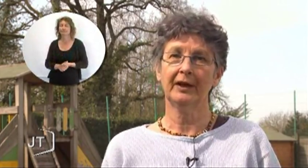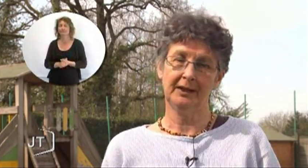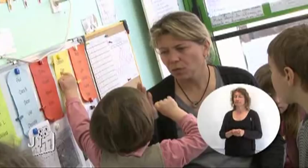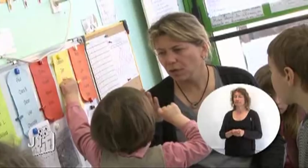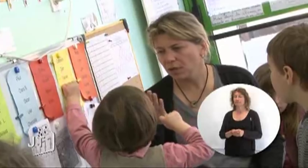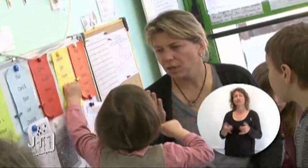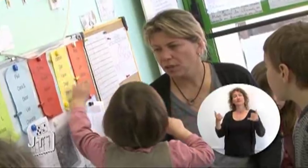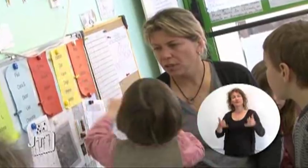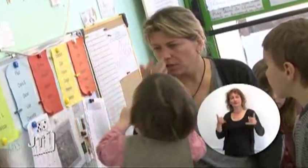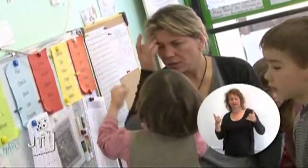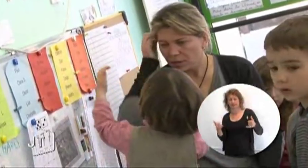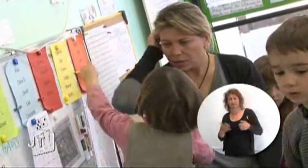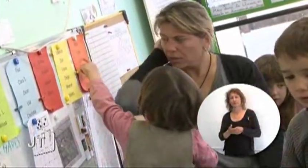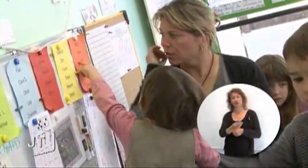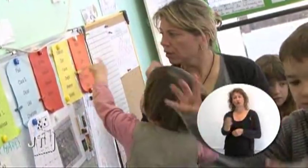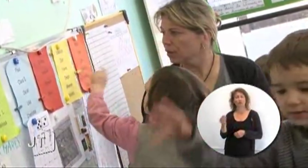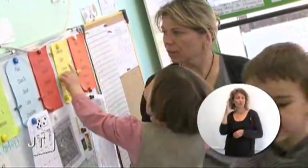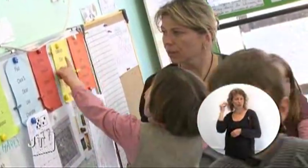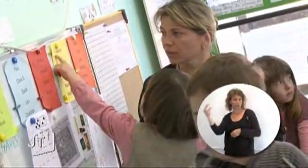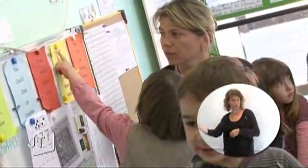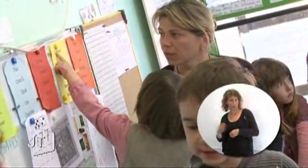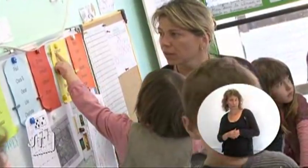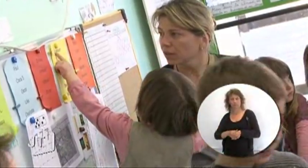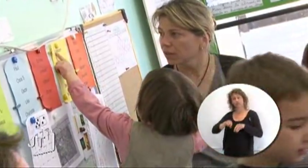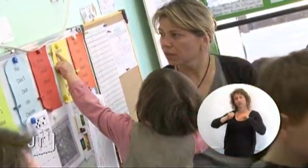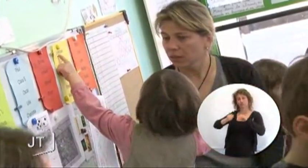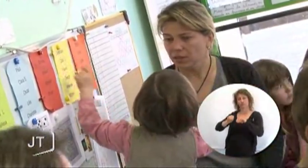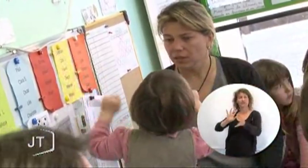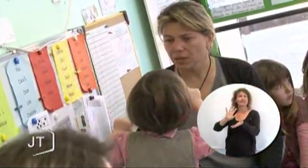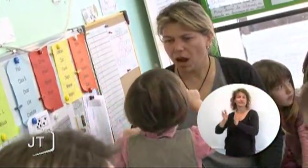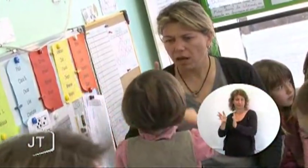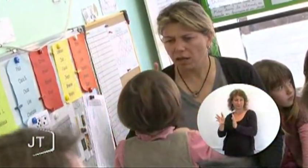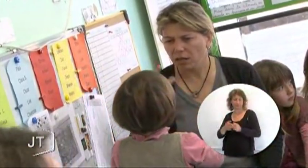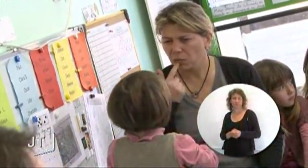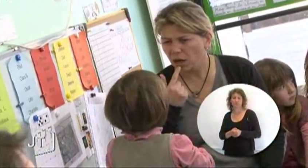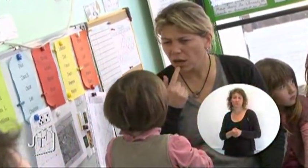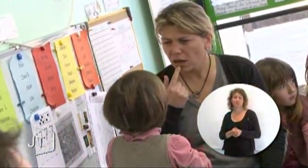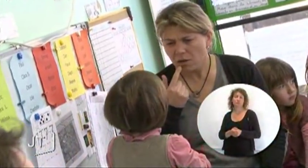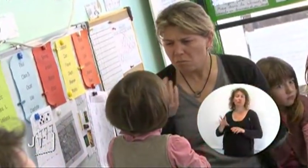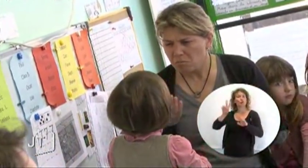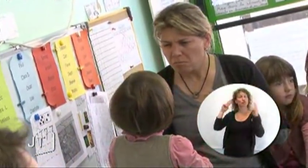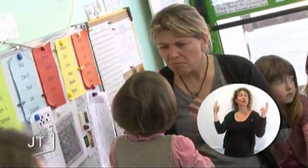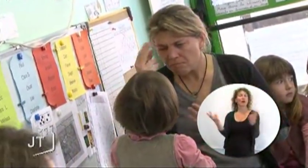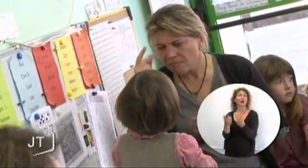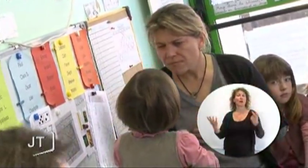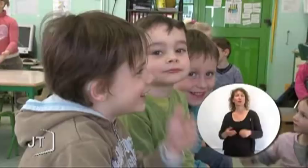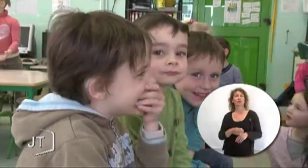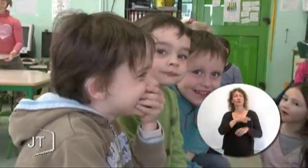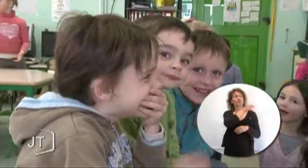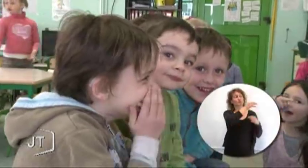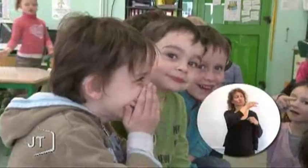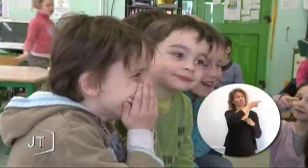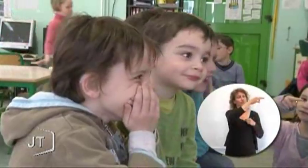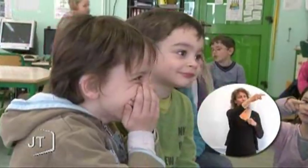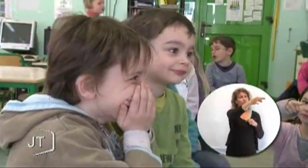le français écrit. Alors ici, les enfants malentendants ont un temps dédié à l'apprentissage de la langue des signes. Le reste du temps,